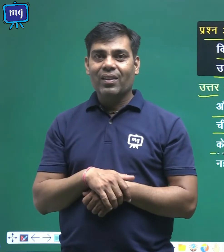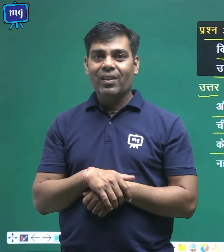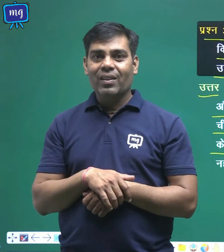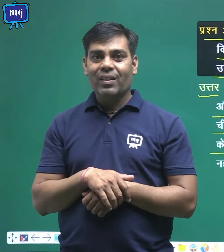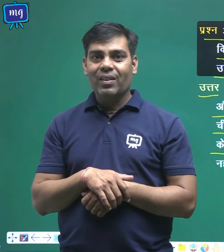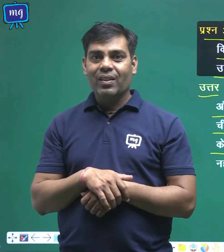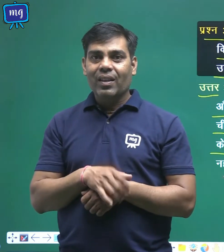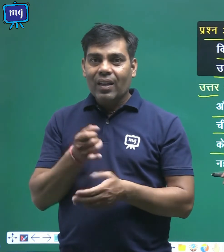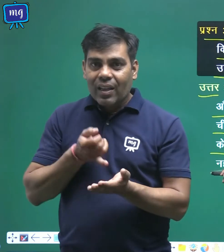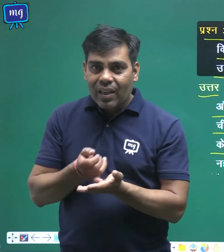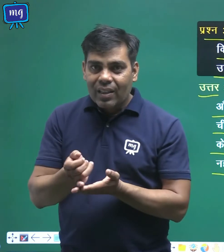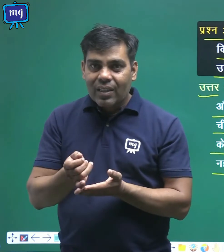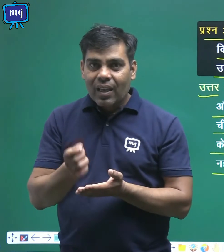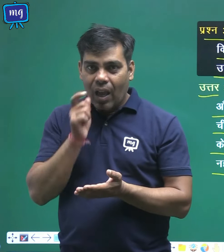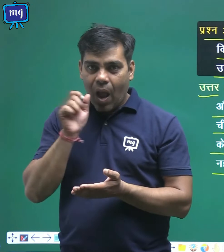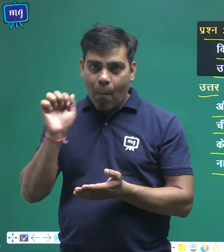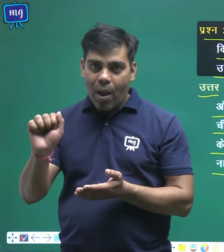खेत के मालिक को